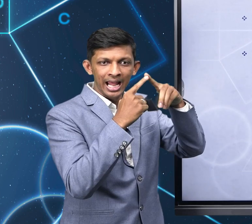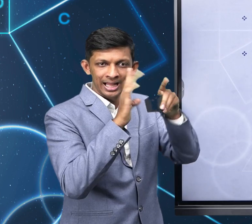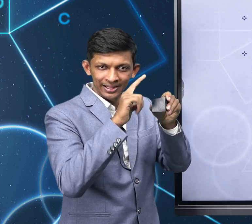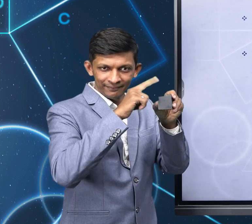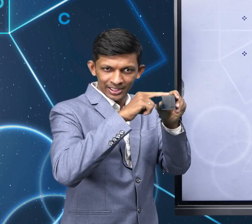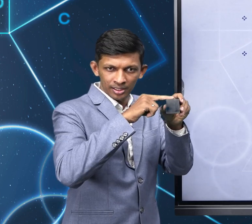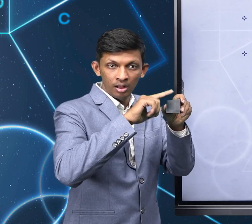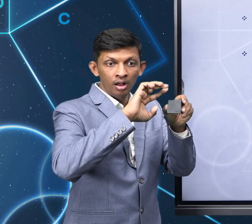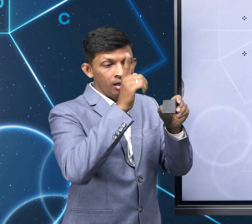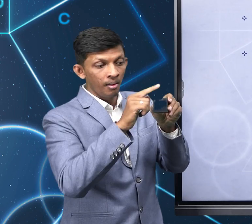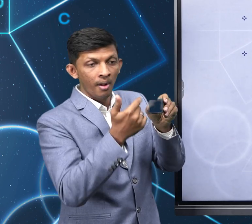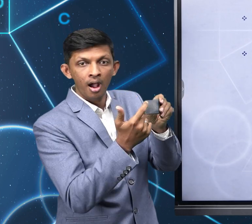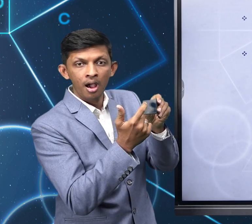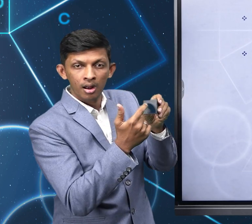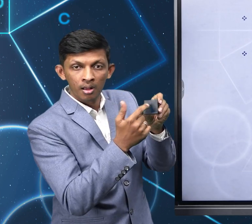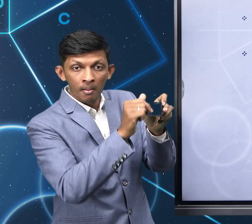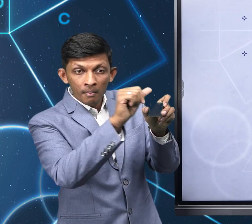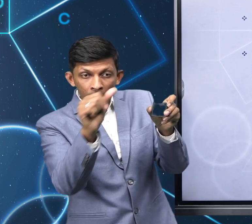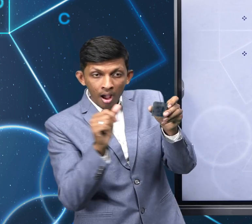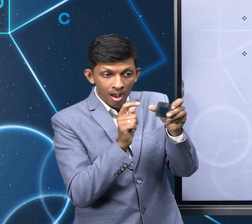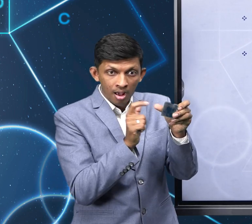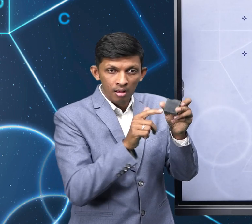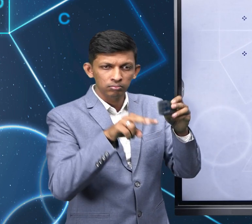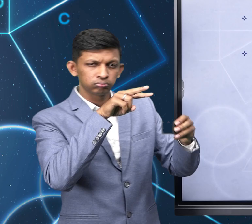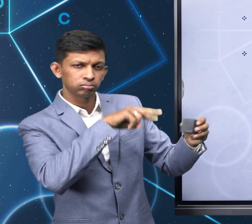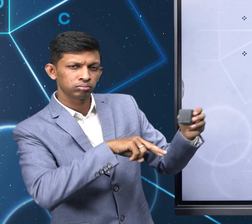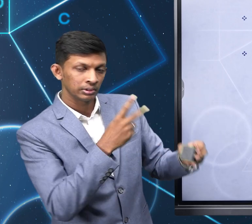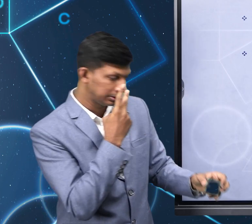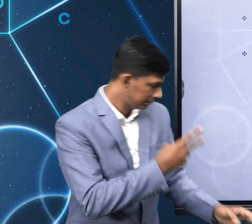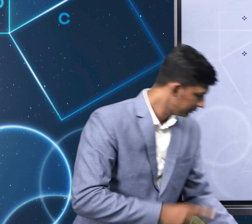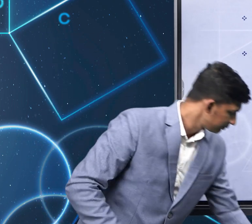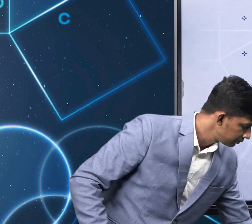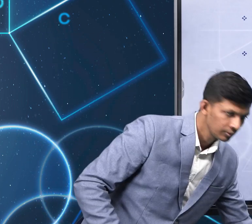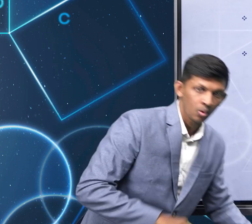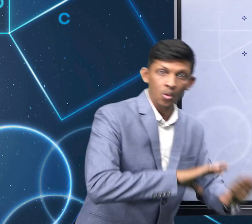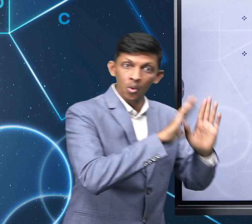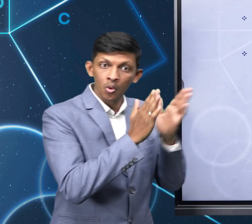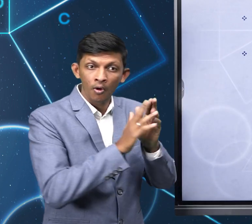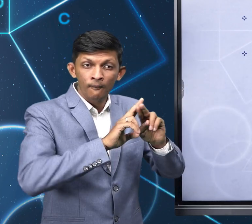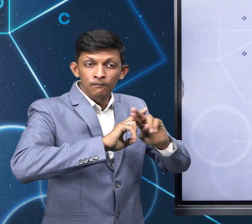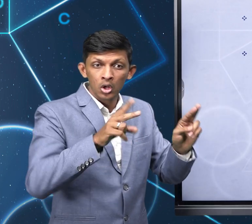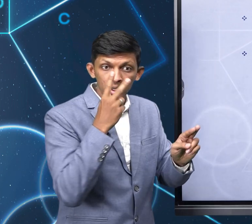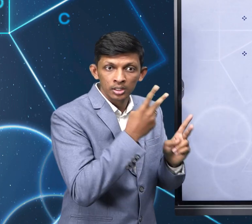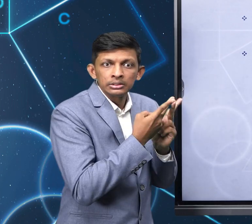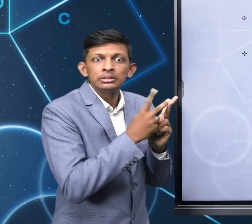वरचे आणि बाजूचे दृश्य पूर्णपणे भिन्न आहे आणि काही चेहरे लपलेले आहेत.